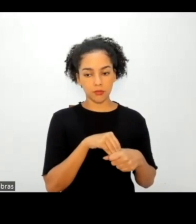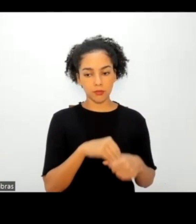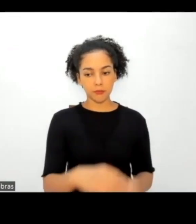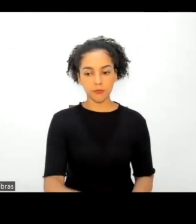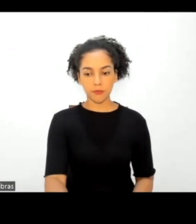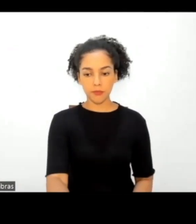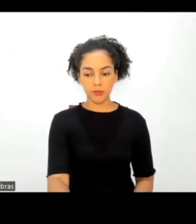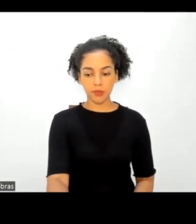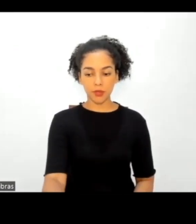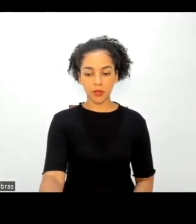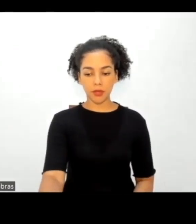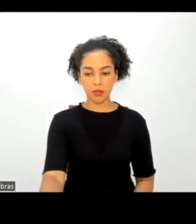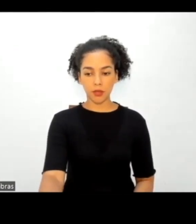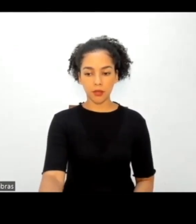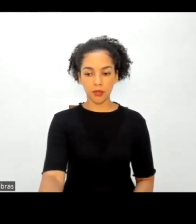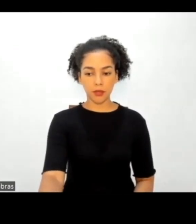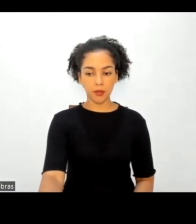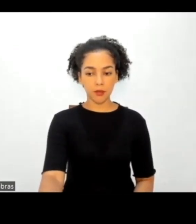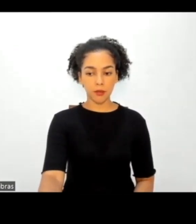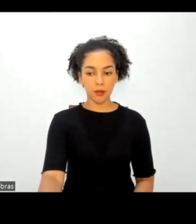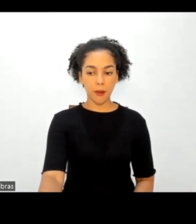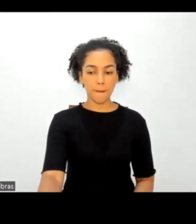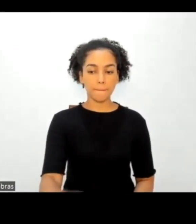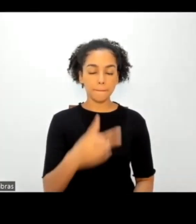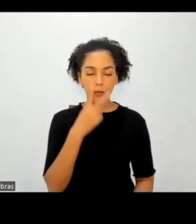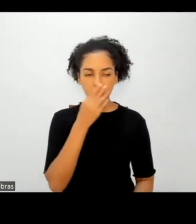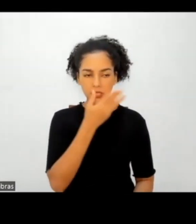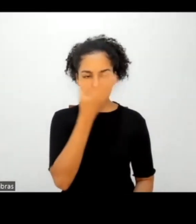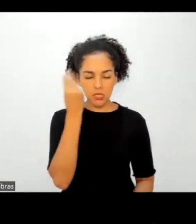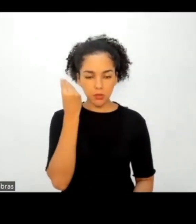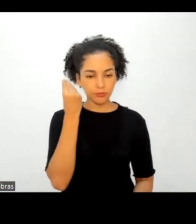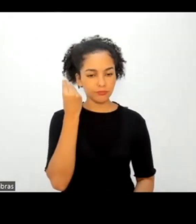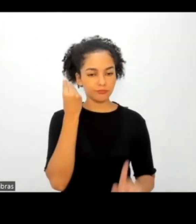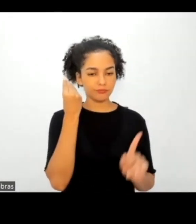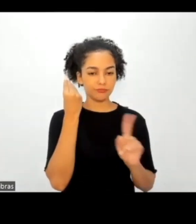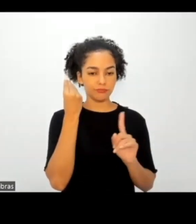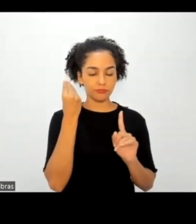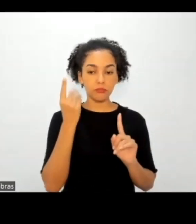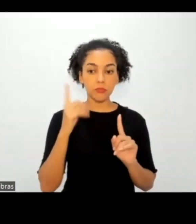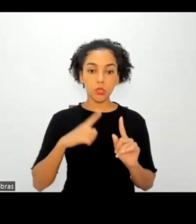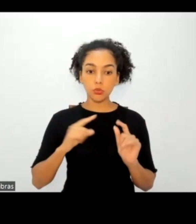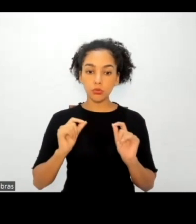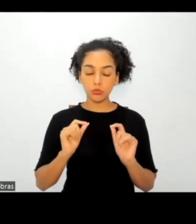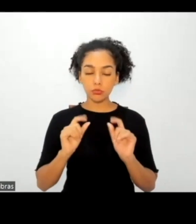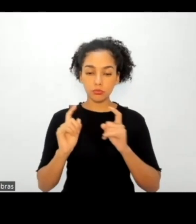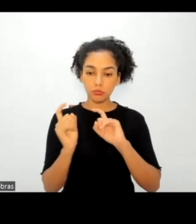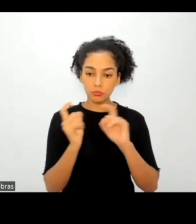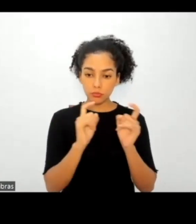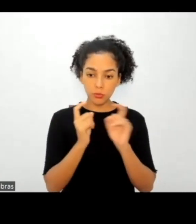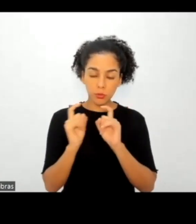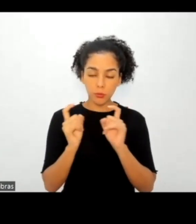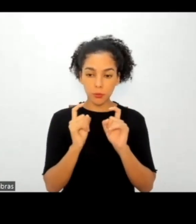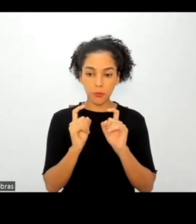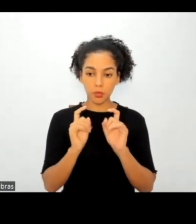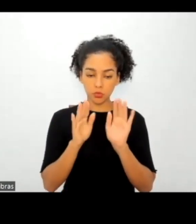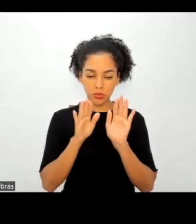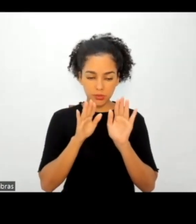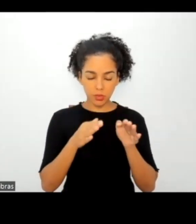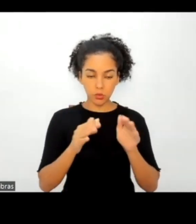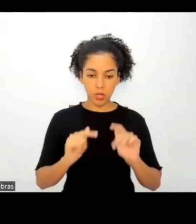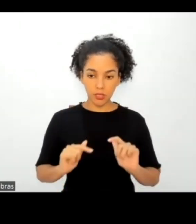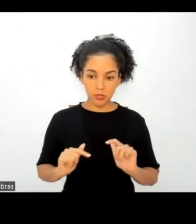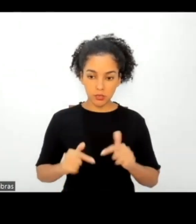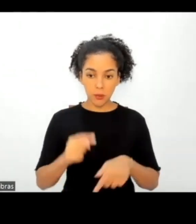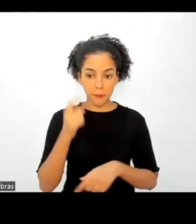ficou esquecida, né? Pelo contrário, né? Traz o debate para a centralidade das ações, inclusive pensando concretamente